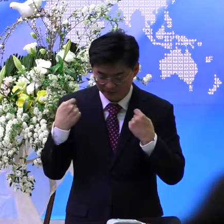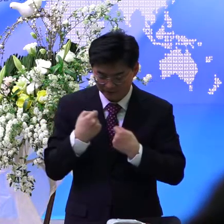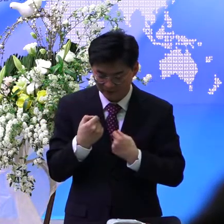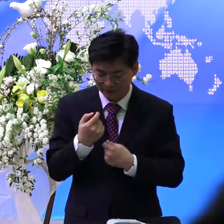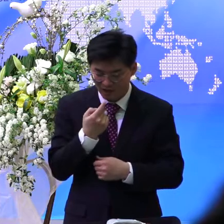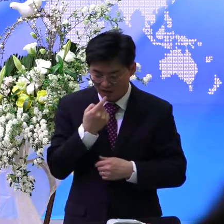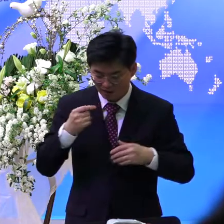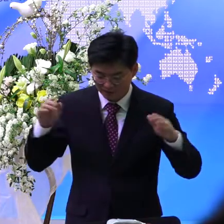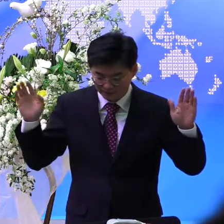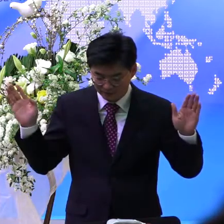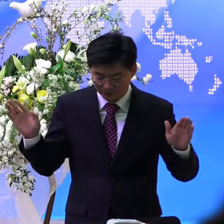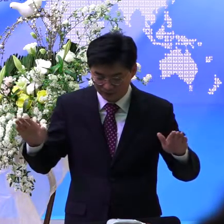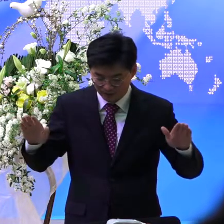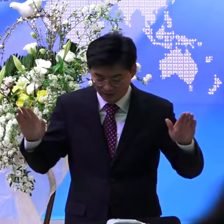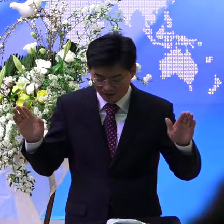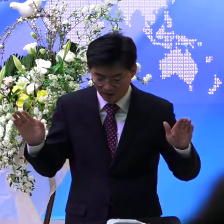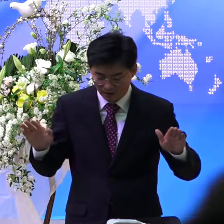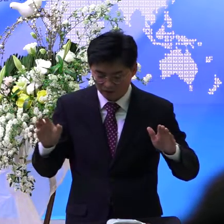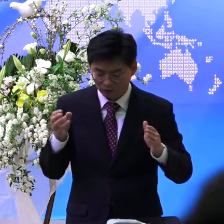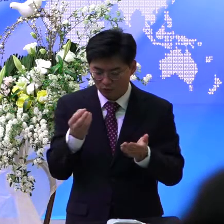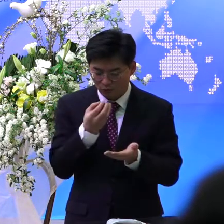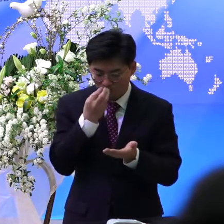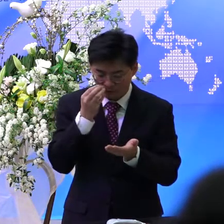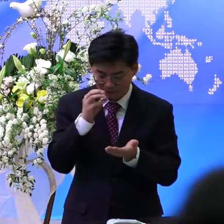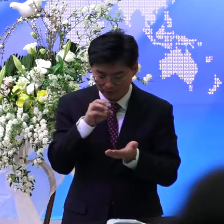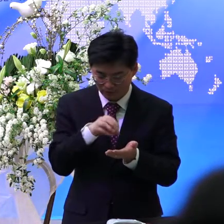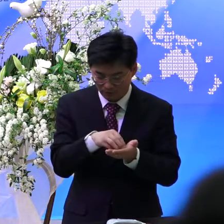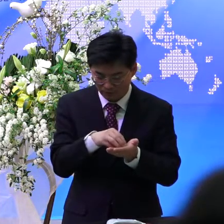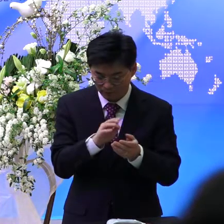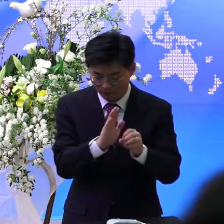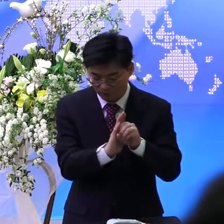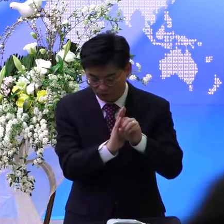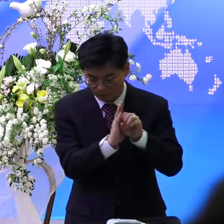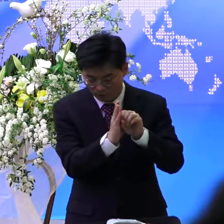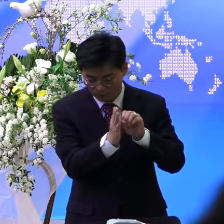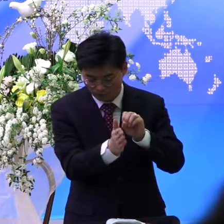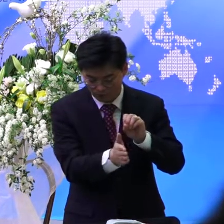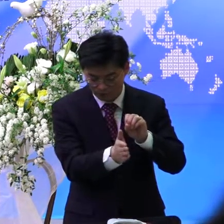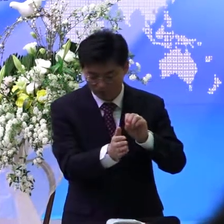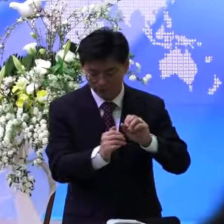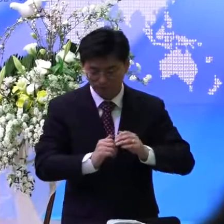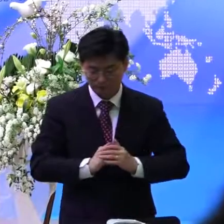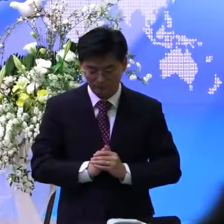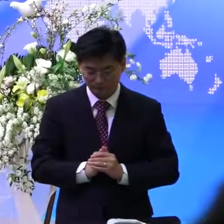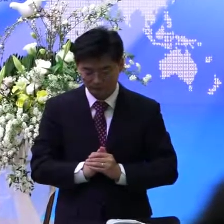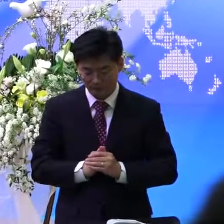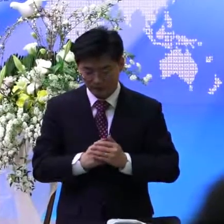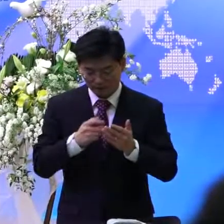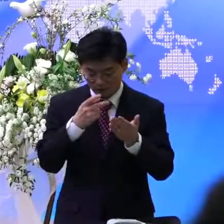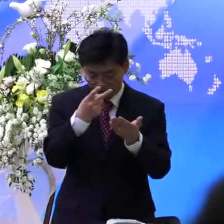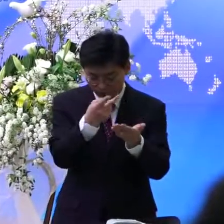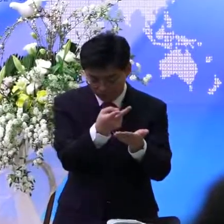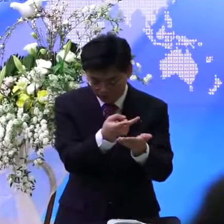기도님은 천사 오늘 옮겼고